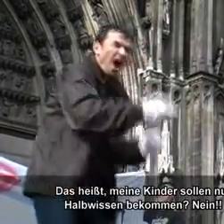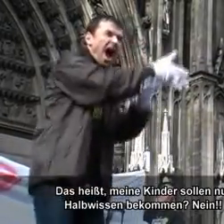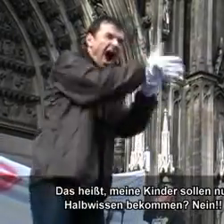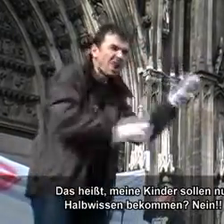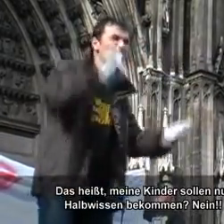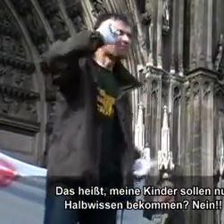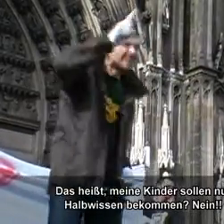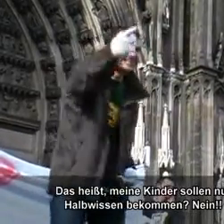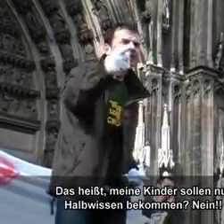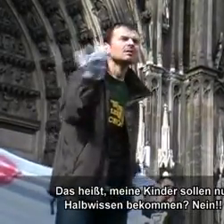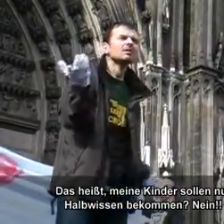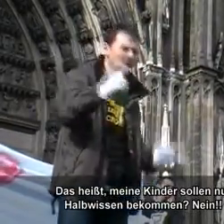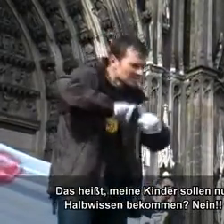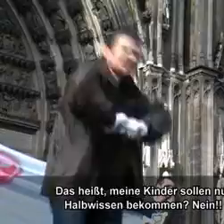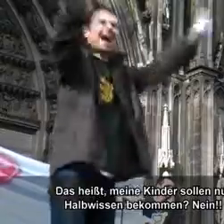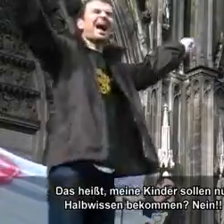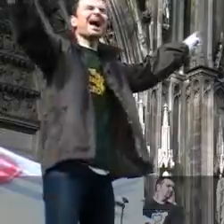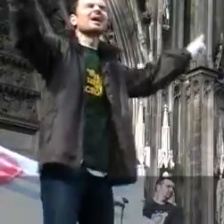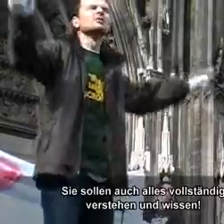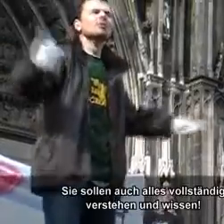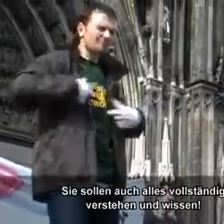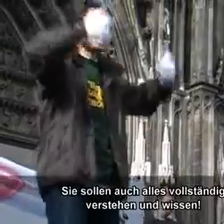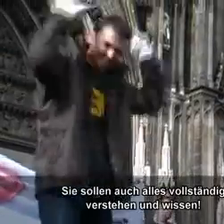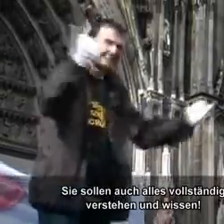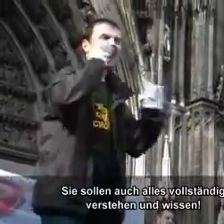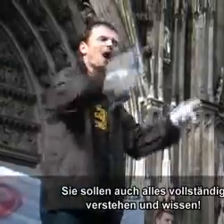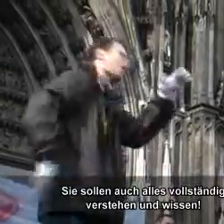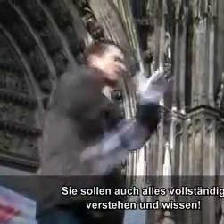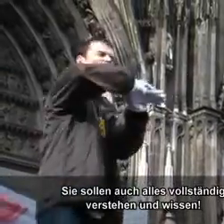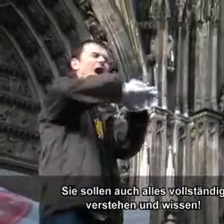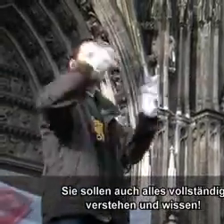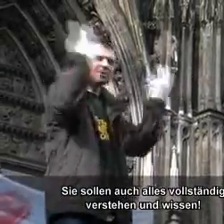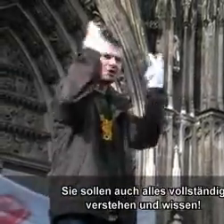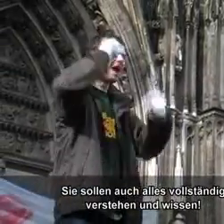montags nicht, dienstags ja, donnerstags wieder nicht, freitags ja.